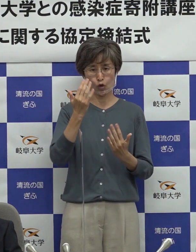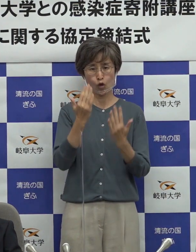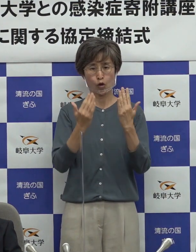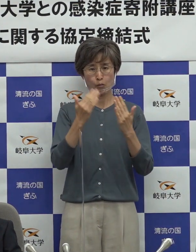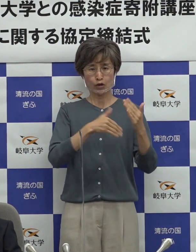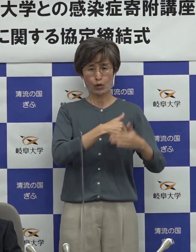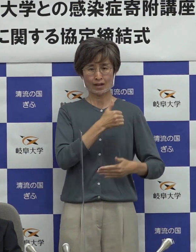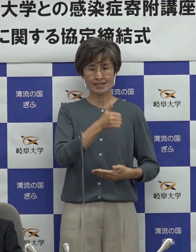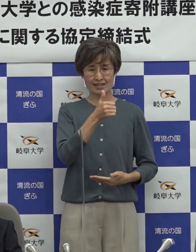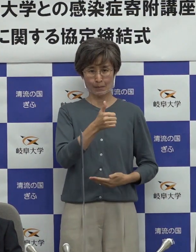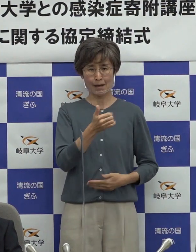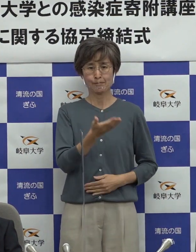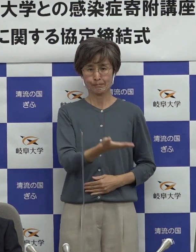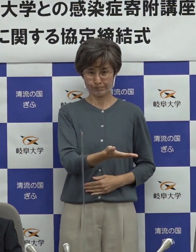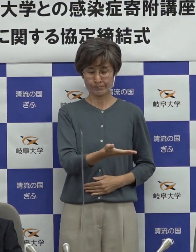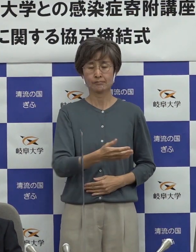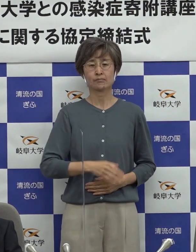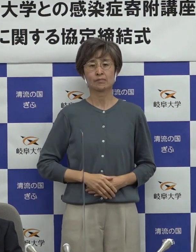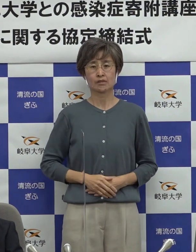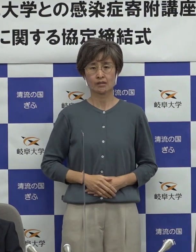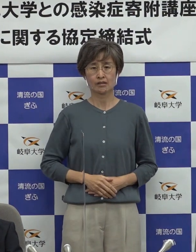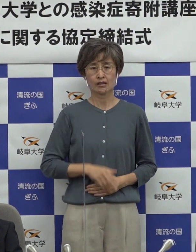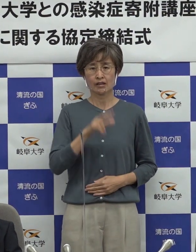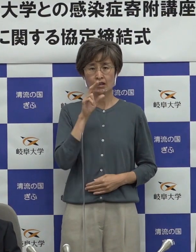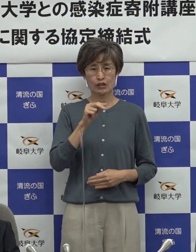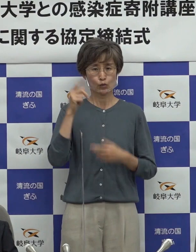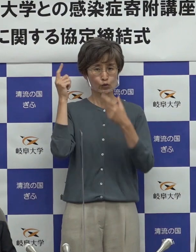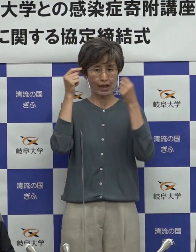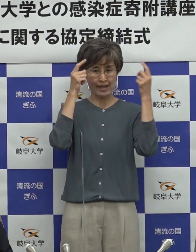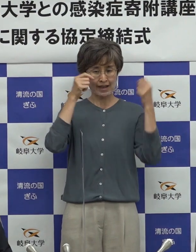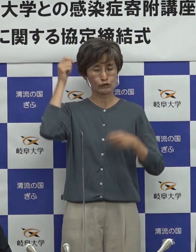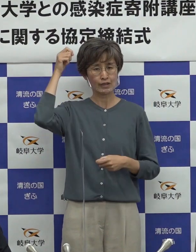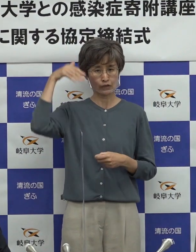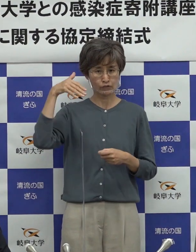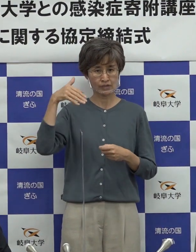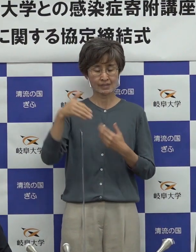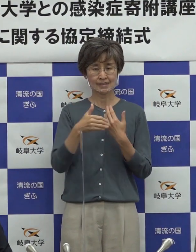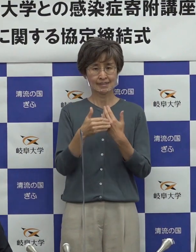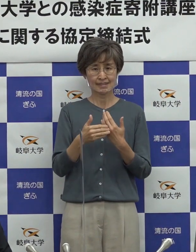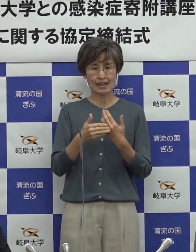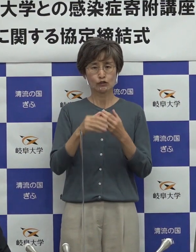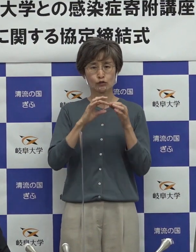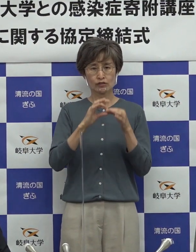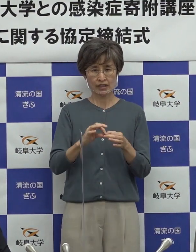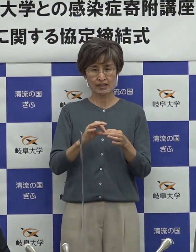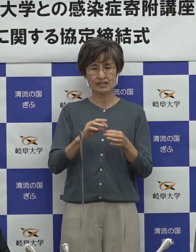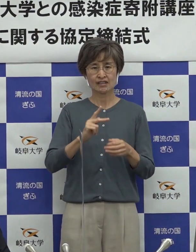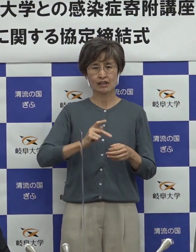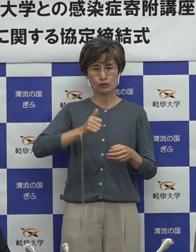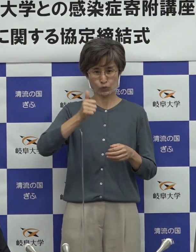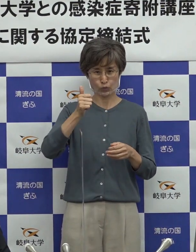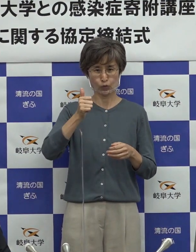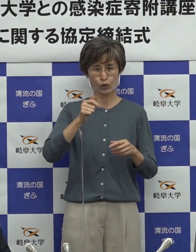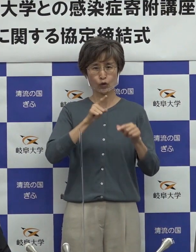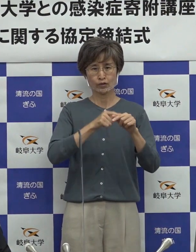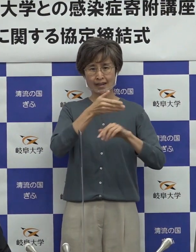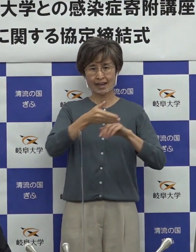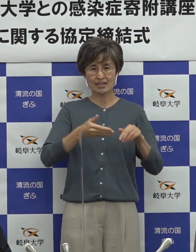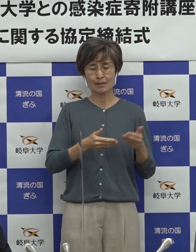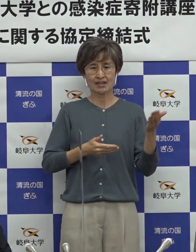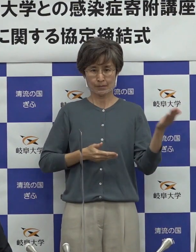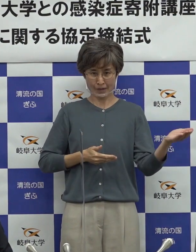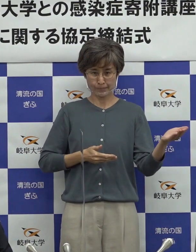久隆様、岐阜大学大学院医学系研究課長医学部長中島茂